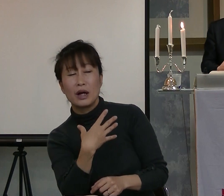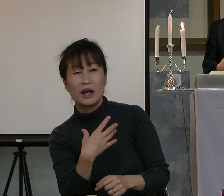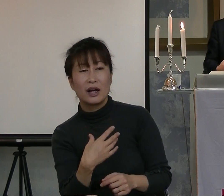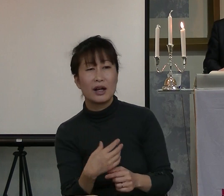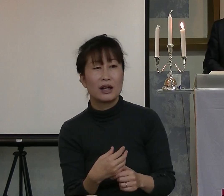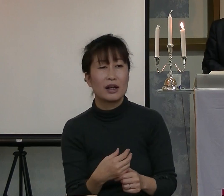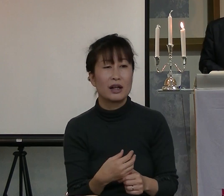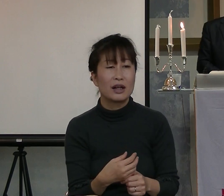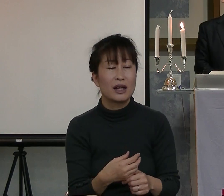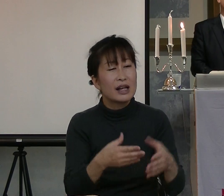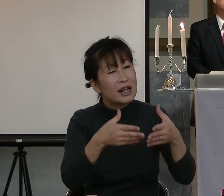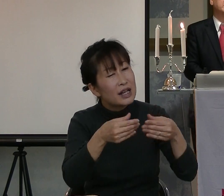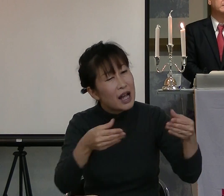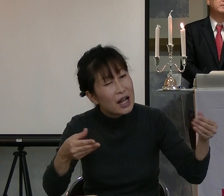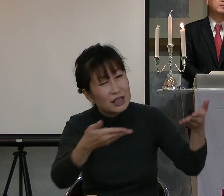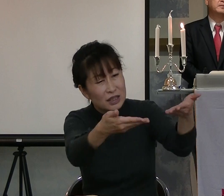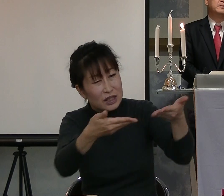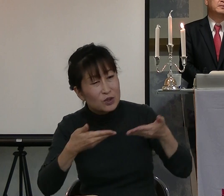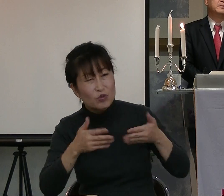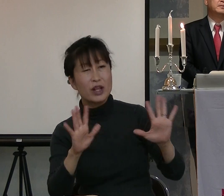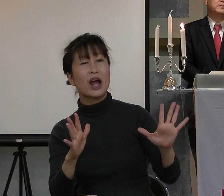してもらえないから